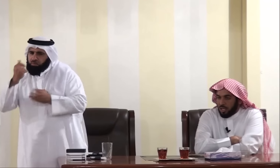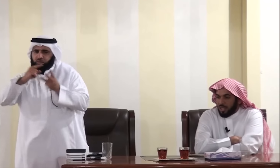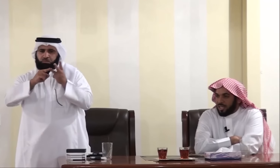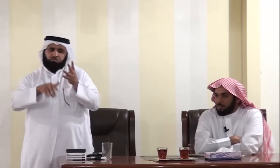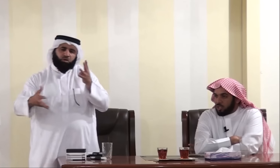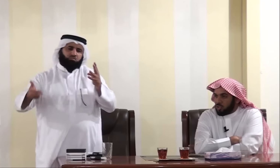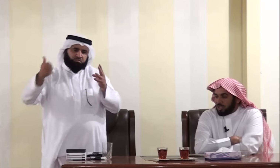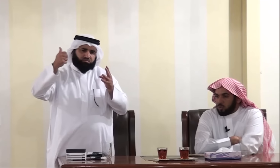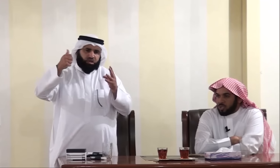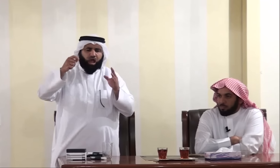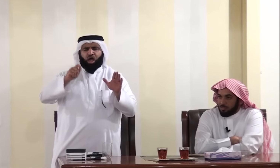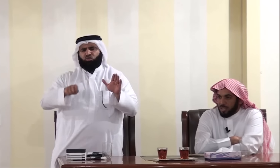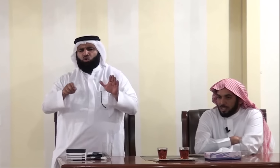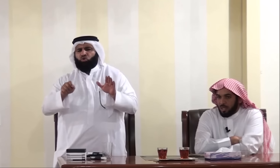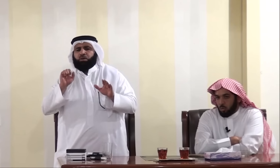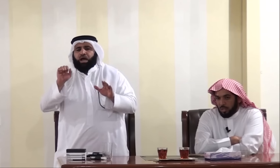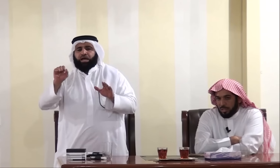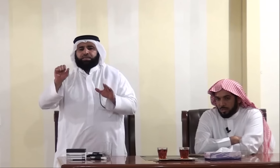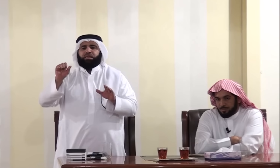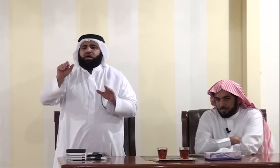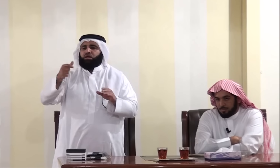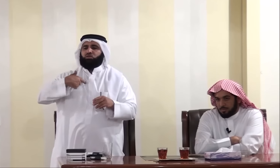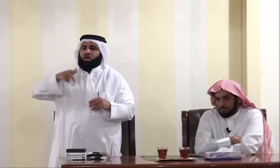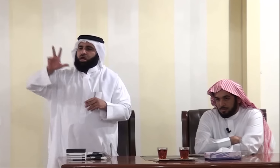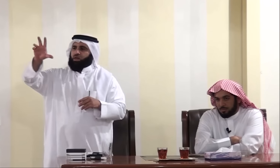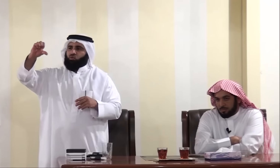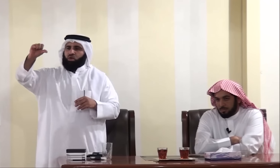يعني الأحكام الشرعية تسمى بأحكام الولاية.